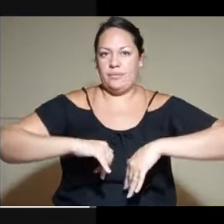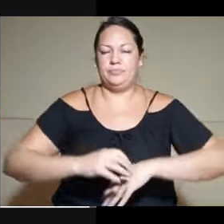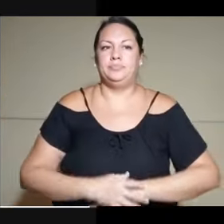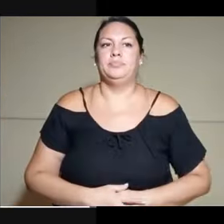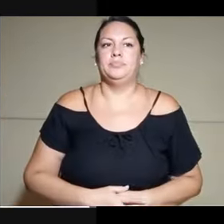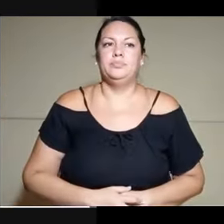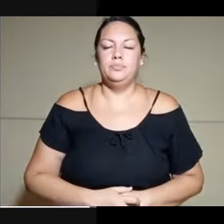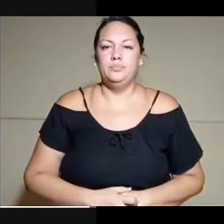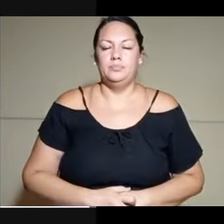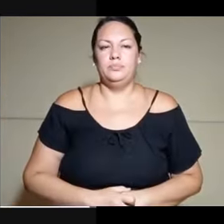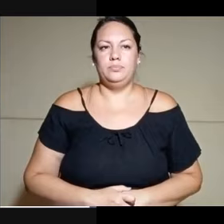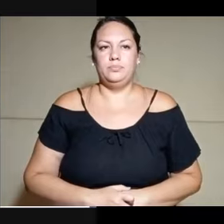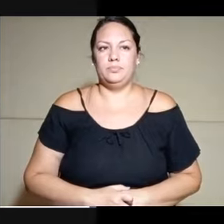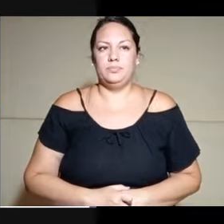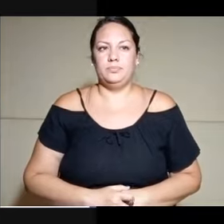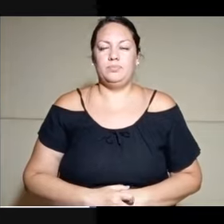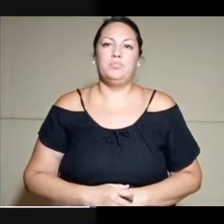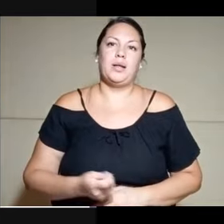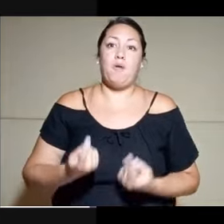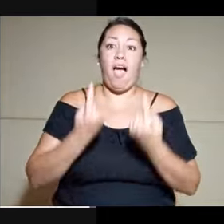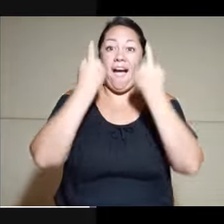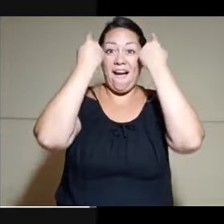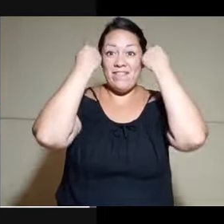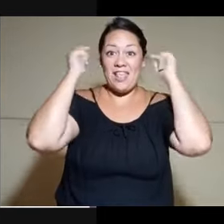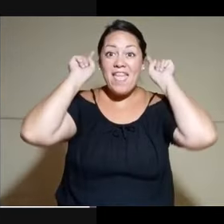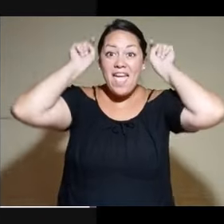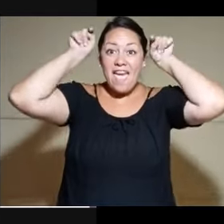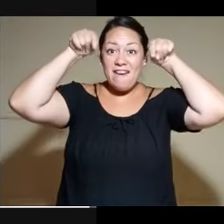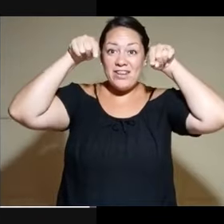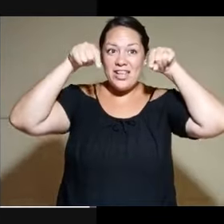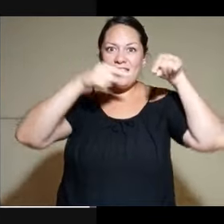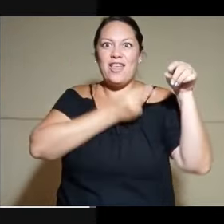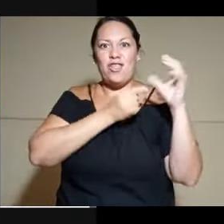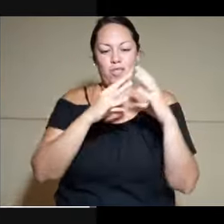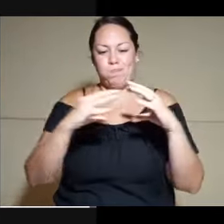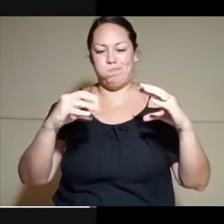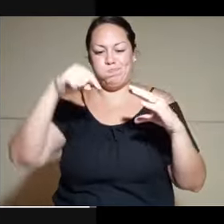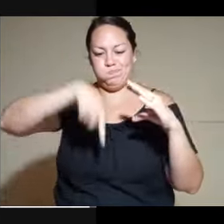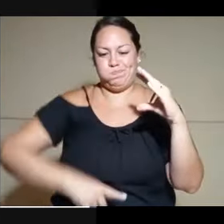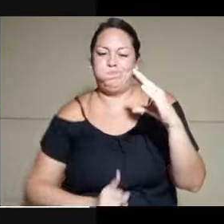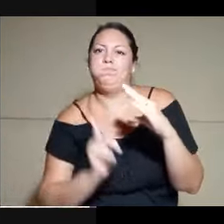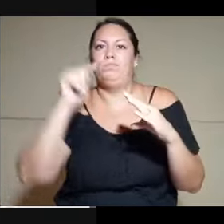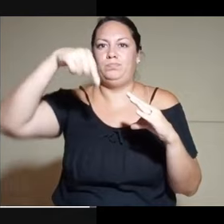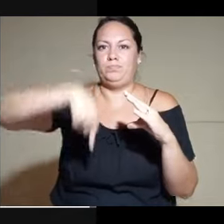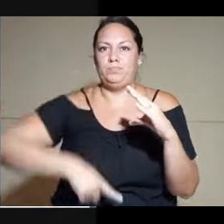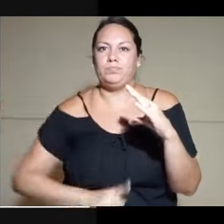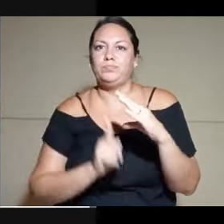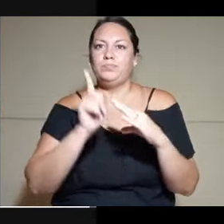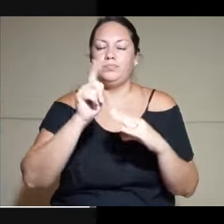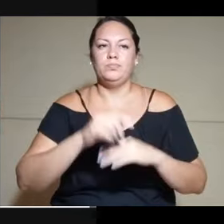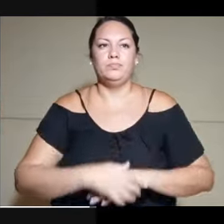Por eso es tan gordita y tan anchita, porque pasan muchas fibras por ahí, que suben y que bajan, algunas, ¿no es cierto?, las